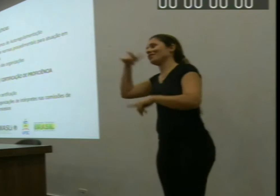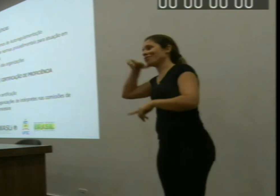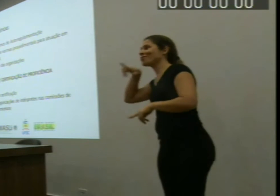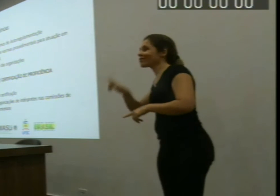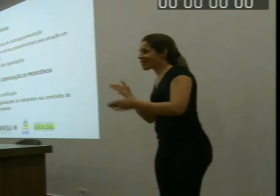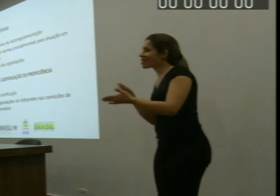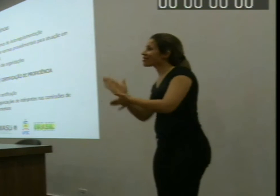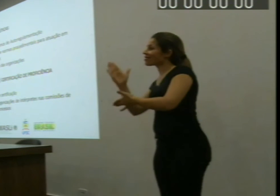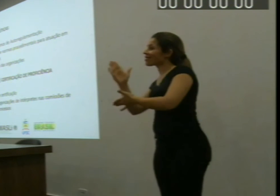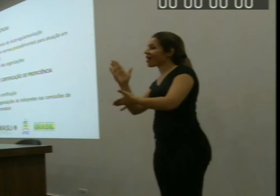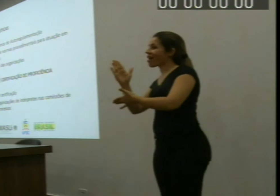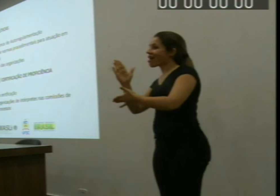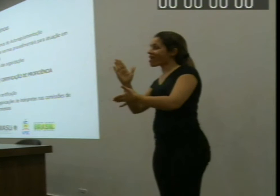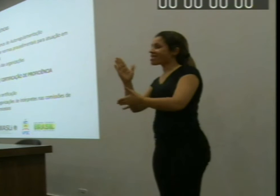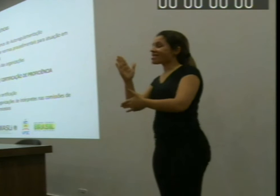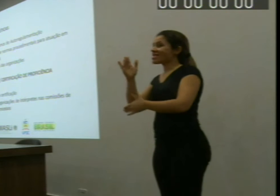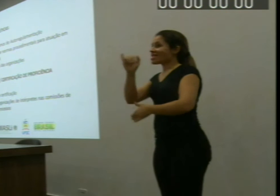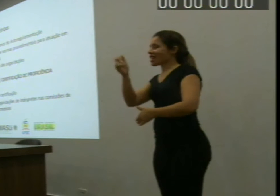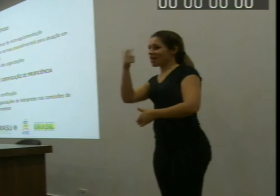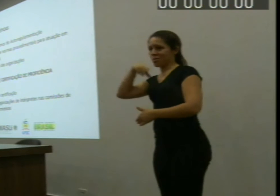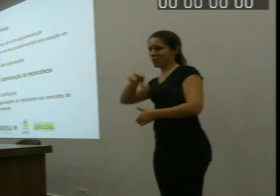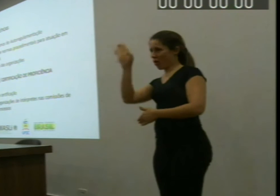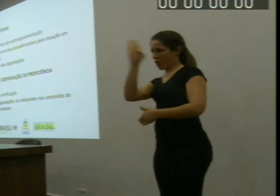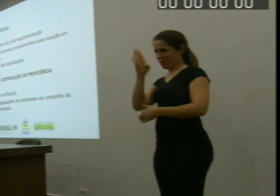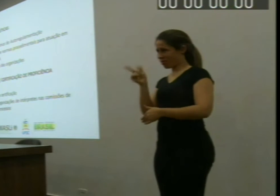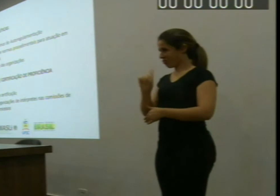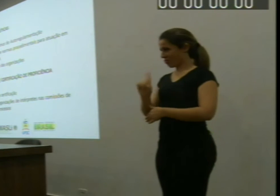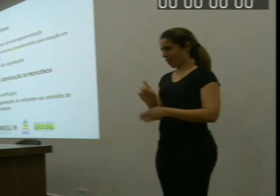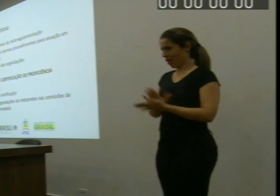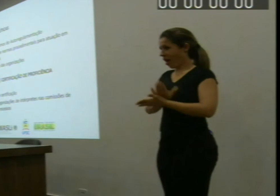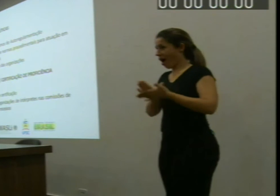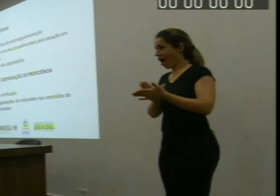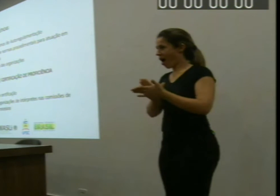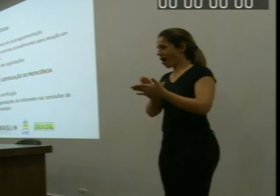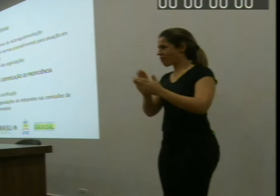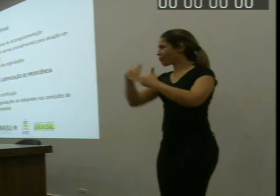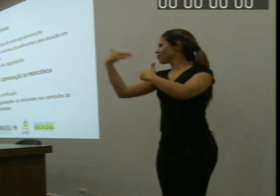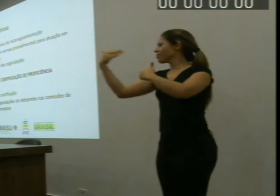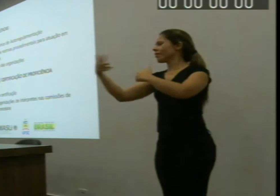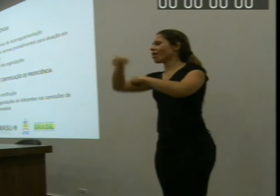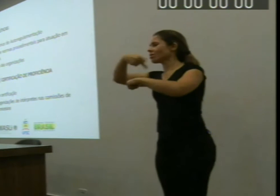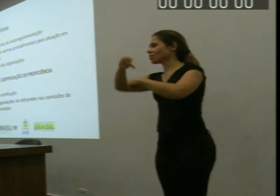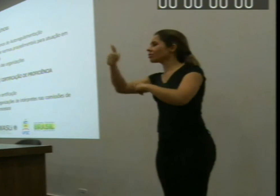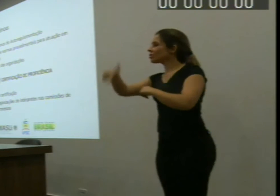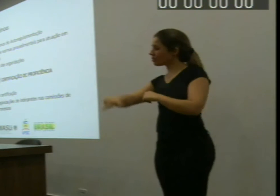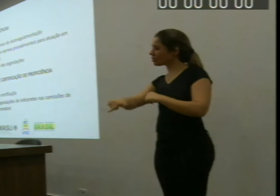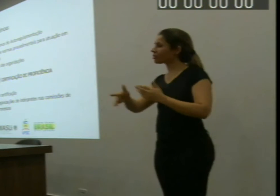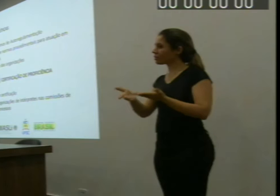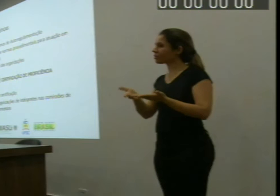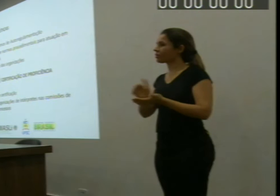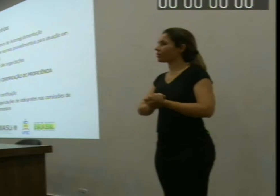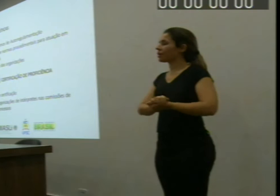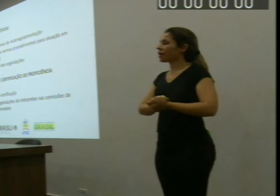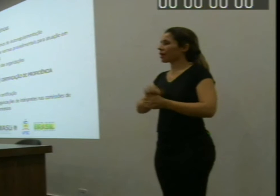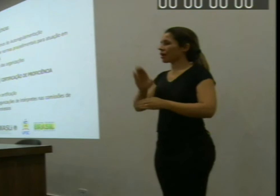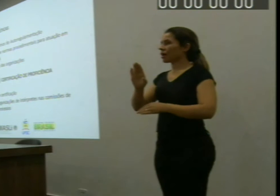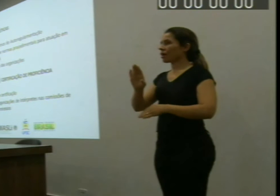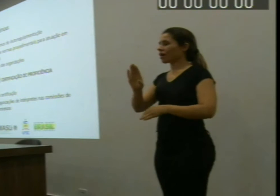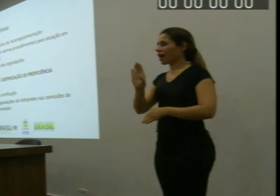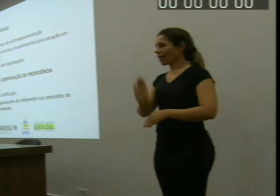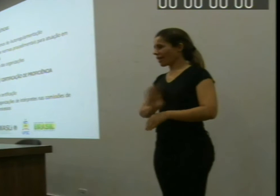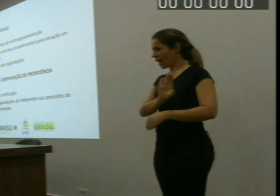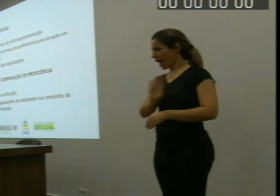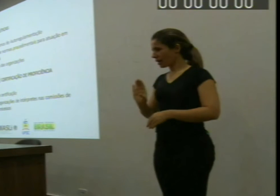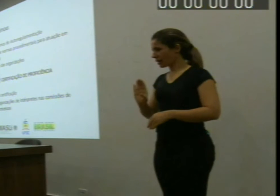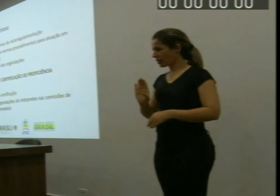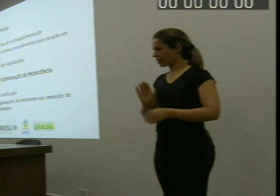do Canadá e vai fazer no Canadá porque eles também respeitam a certificação canadense lá então eles